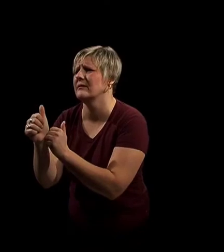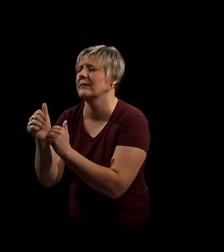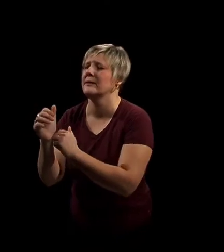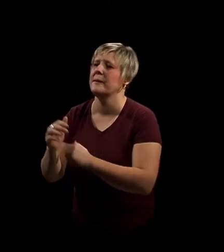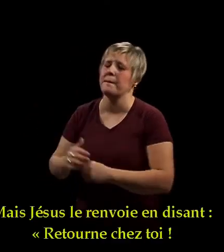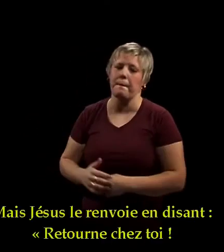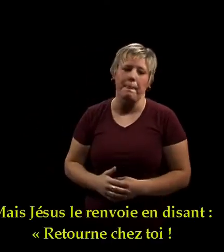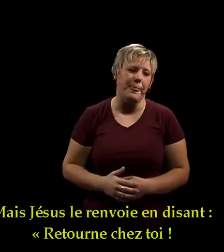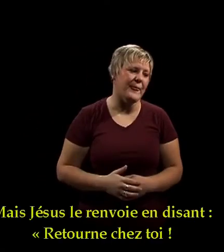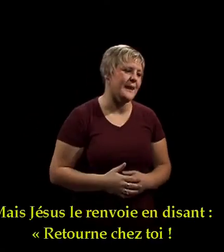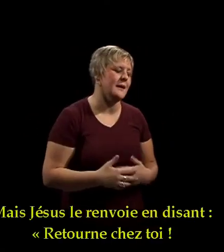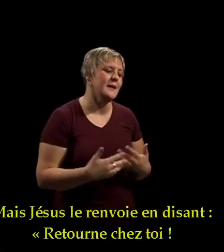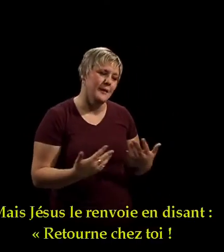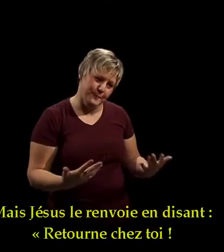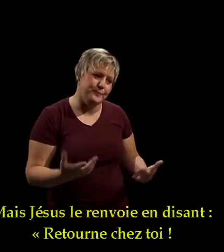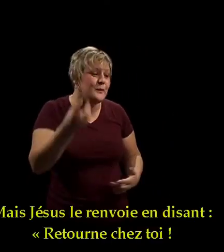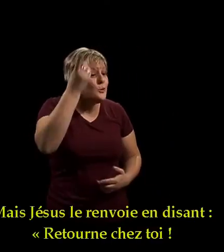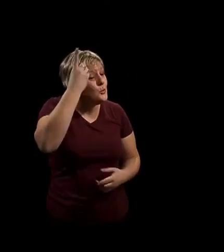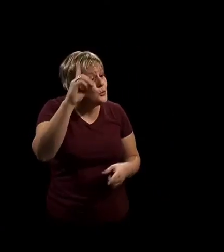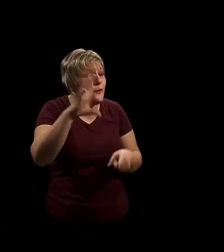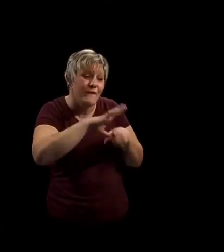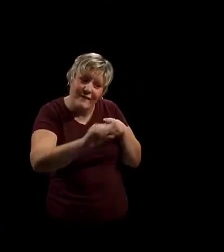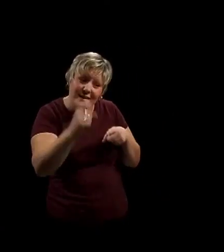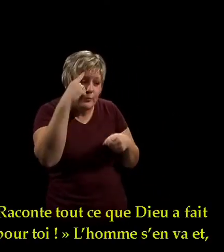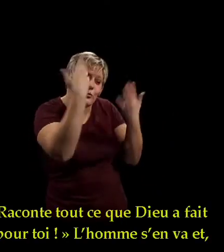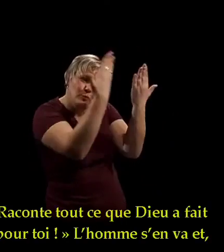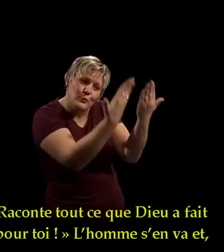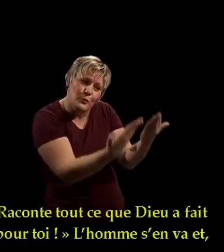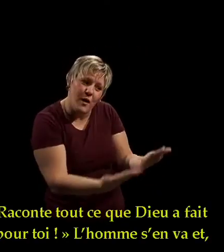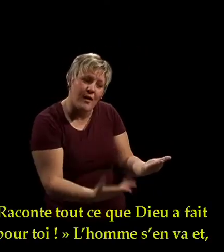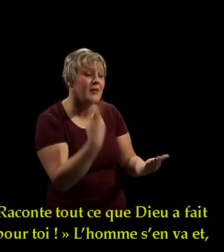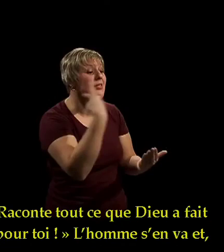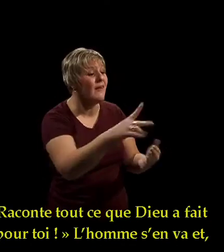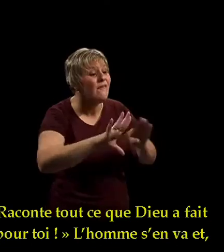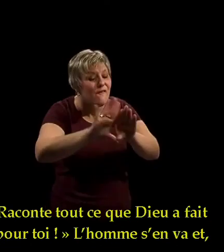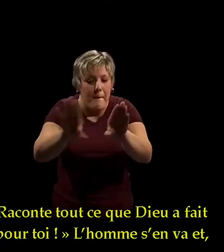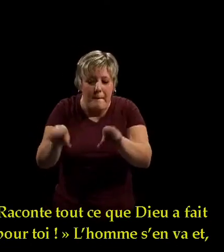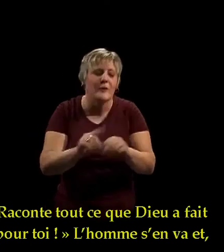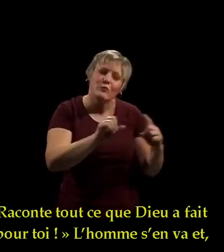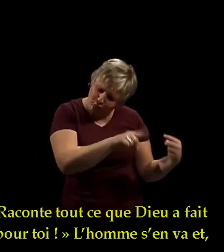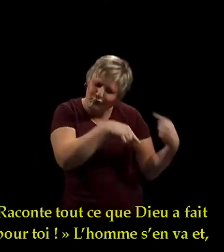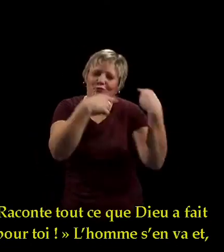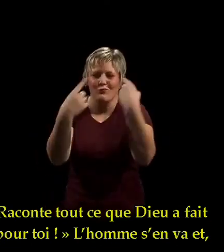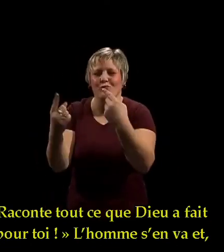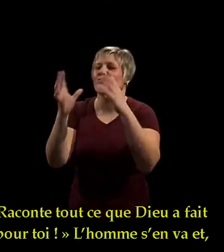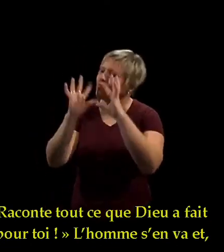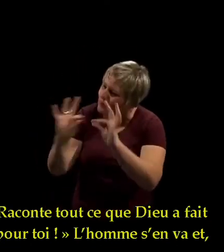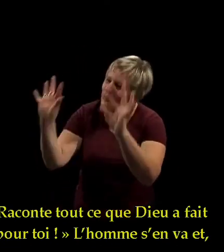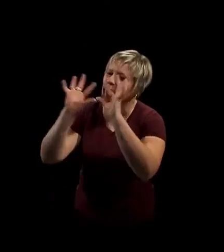le renvoie en disant « Retourne chez toi, raconte tout ce que Dieu a fait pour toi ». L'homme s'en va